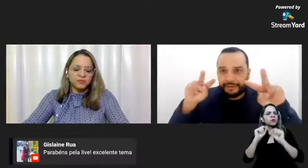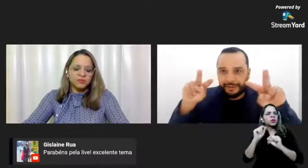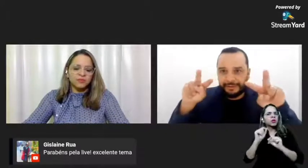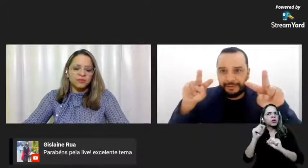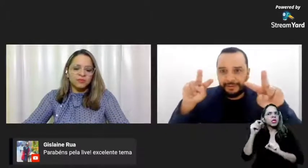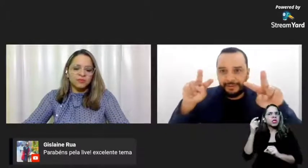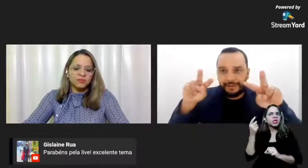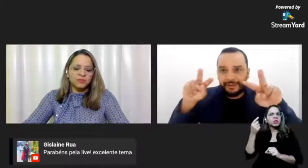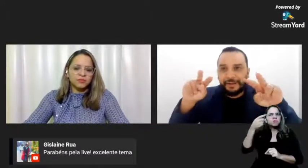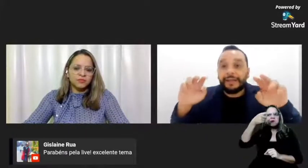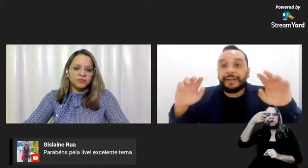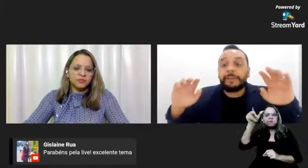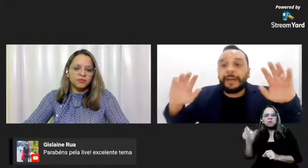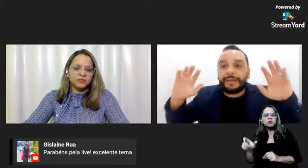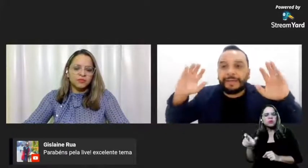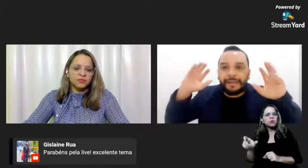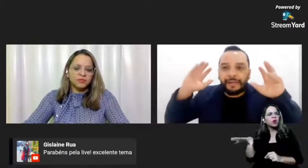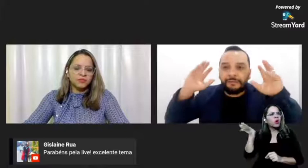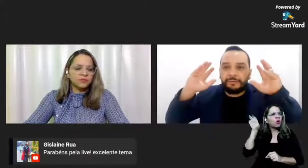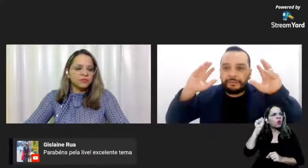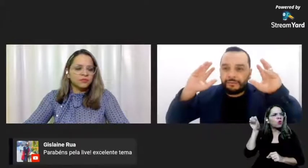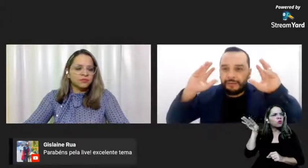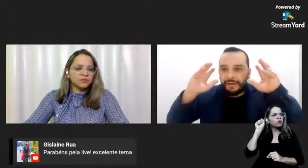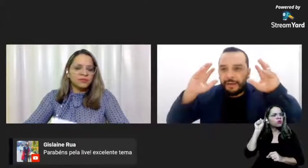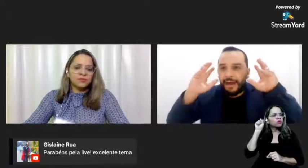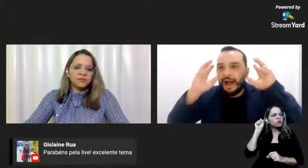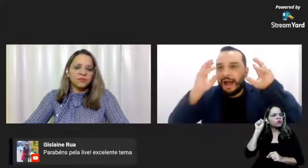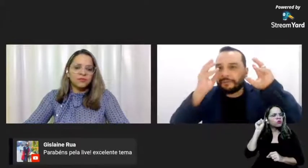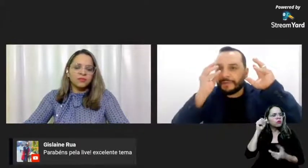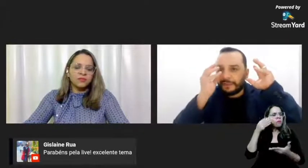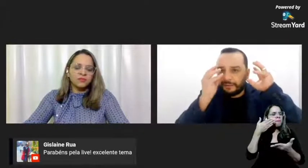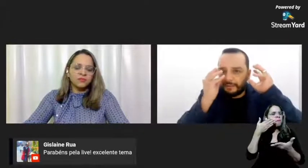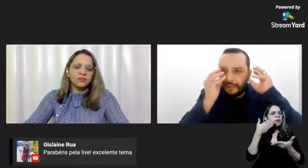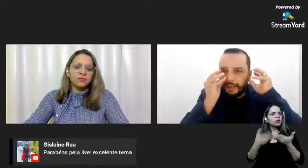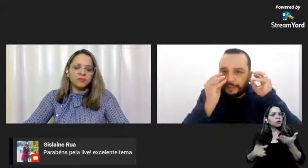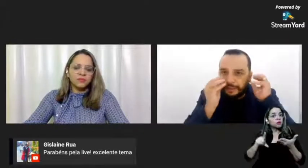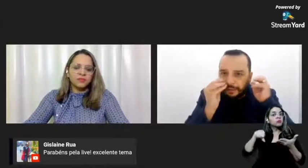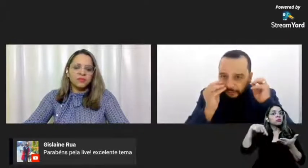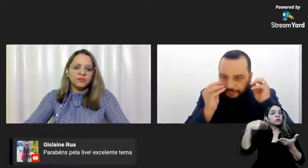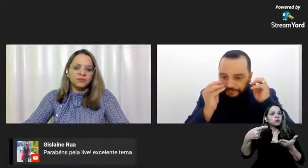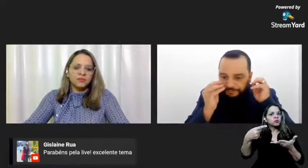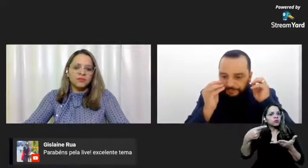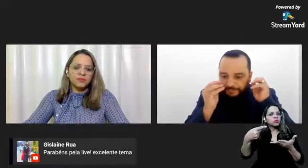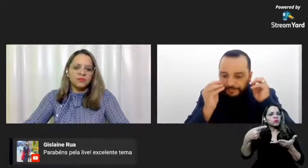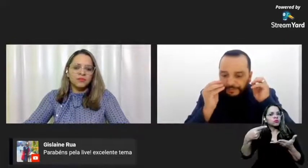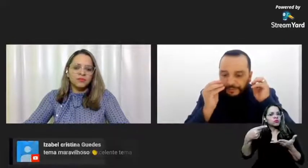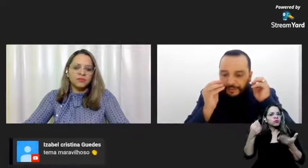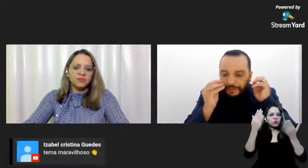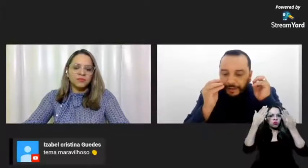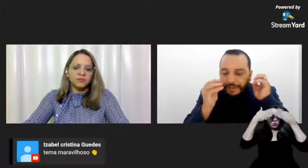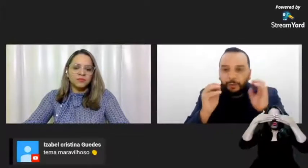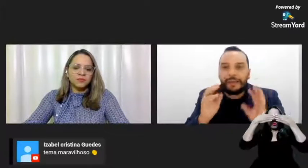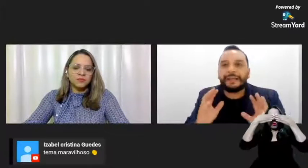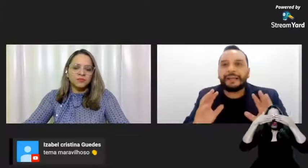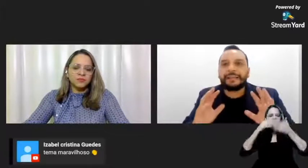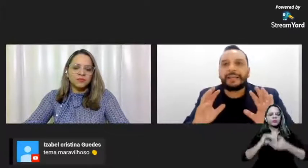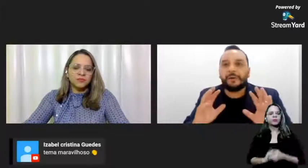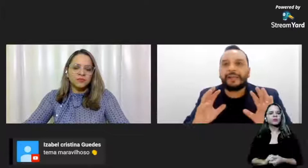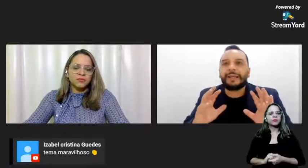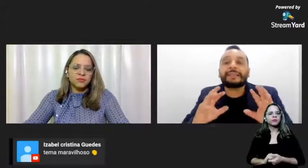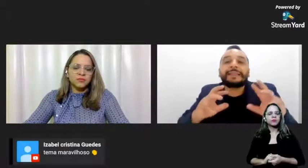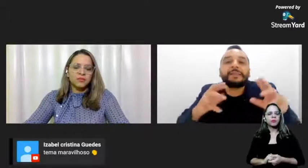e videntes que perderam a visão e a audição.